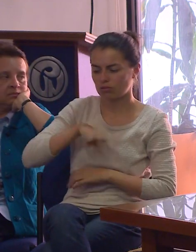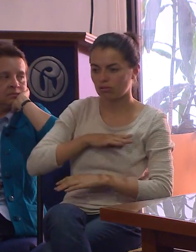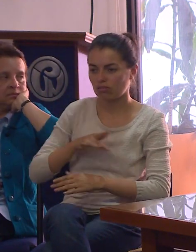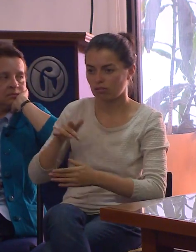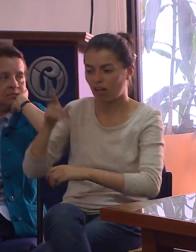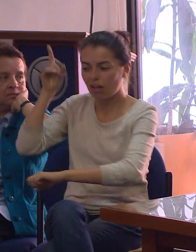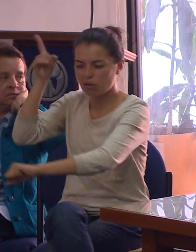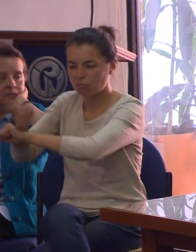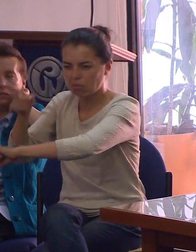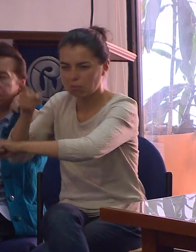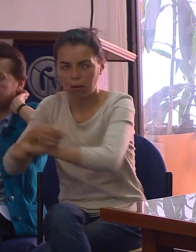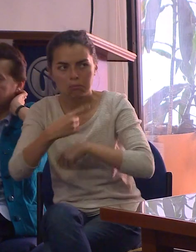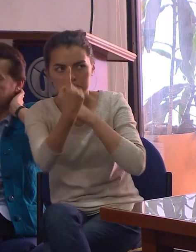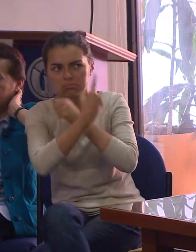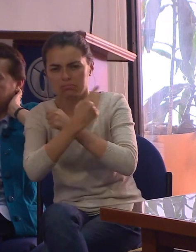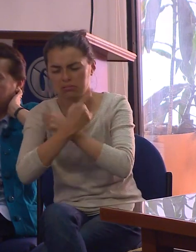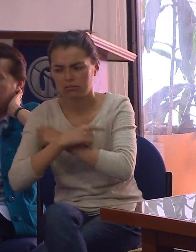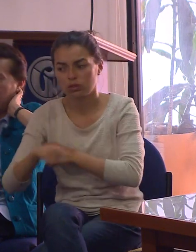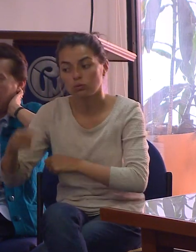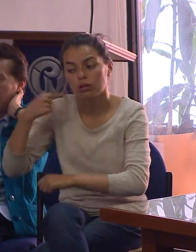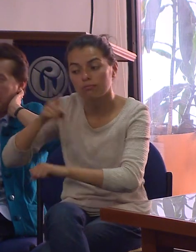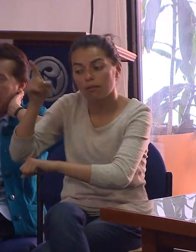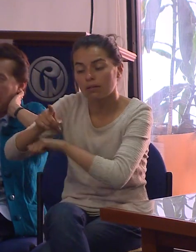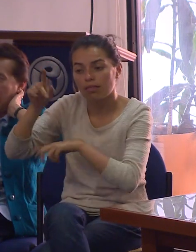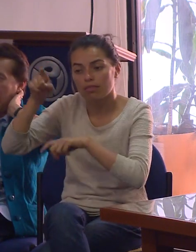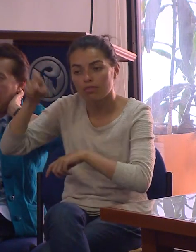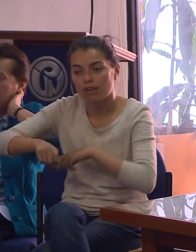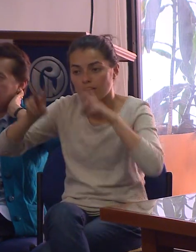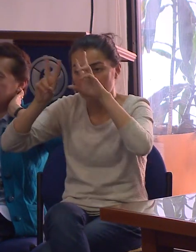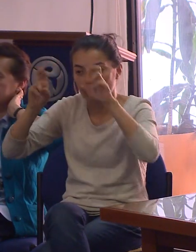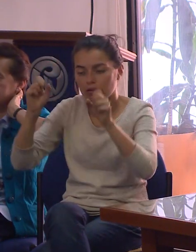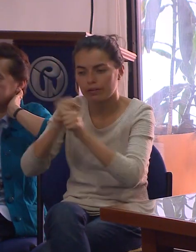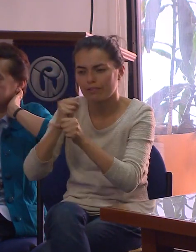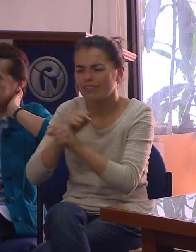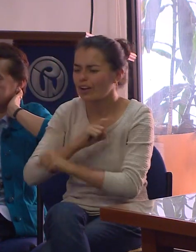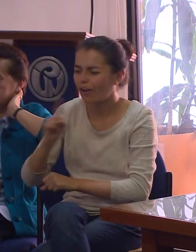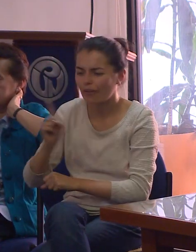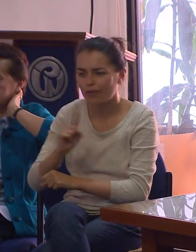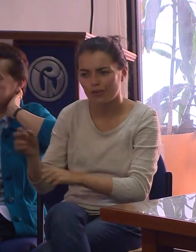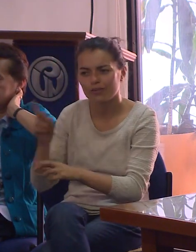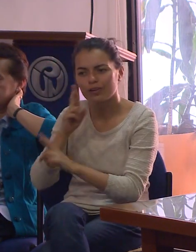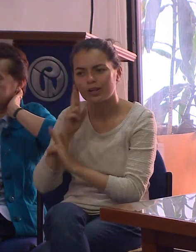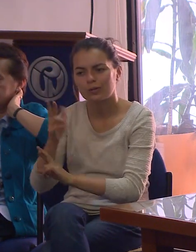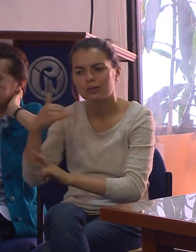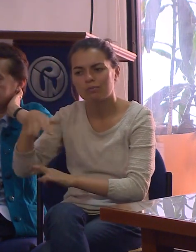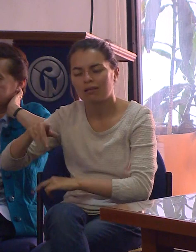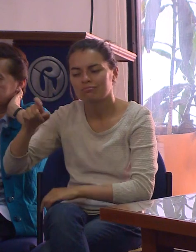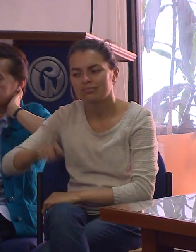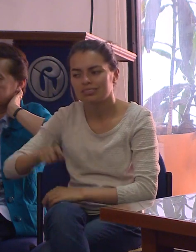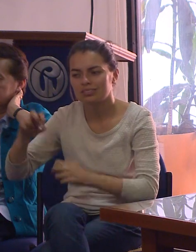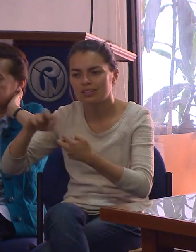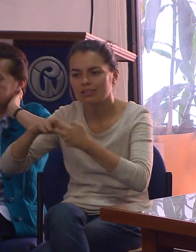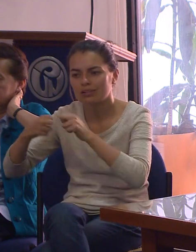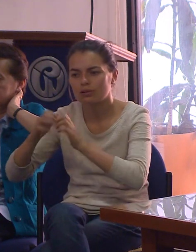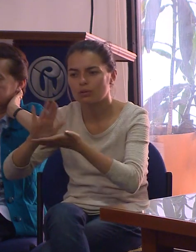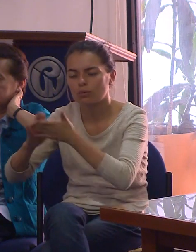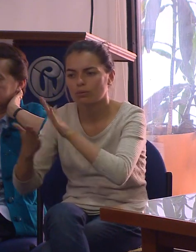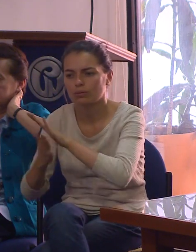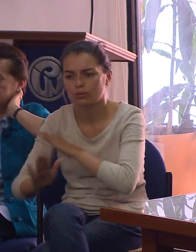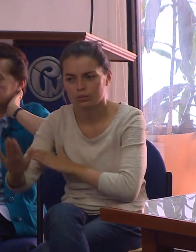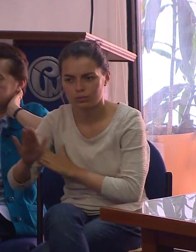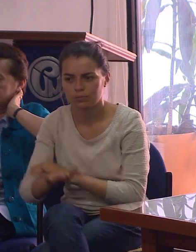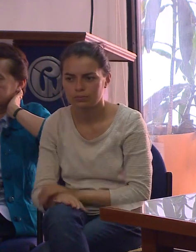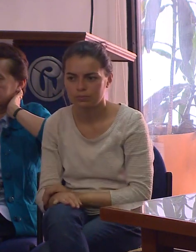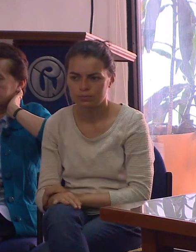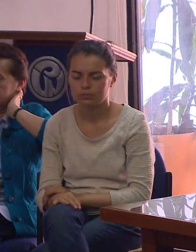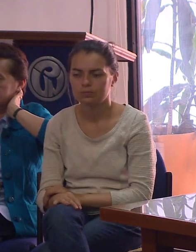y usted debe trabajar, no sé, alguna temática en particular, sino es reconocer precisamente lo que las comunidades requieren.